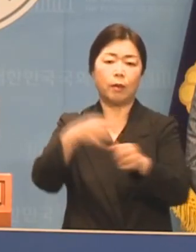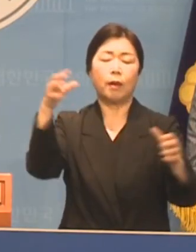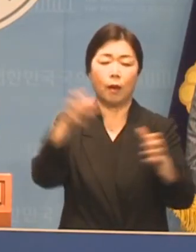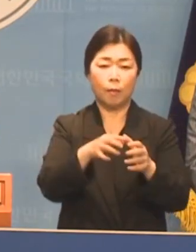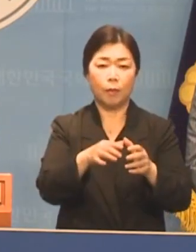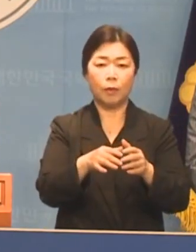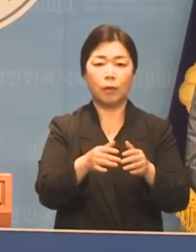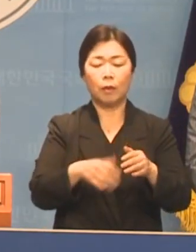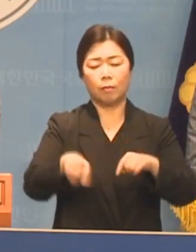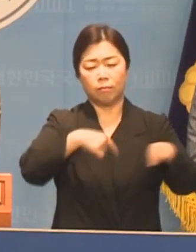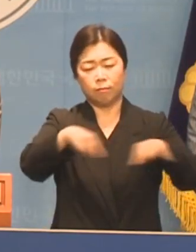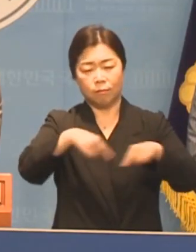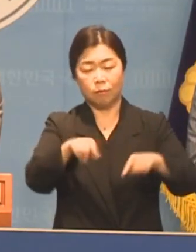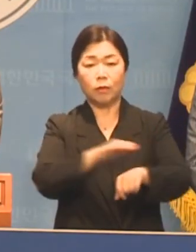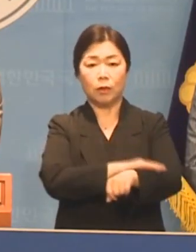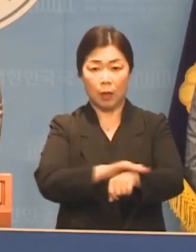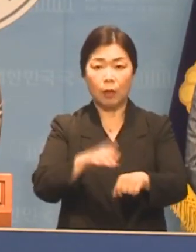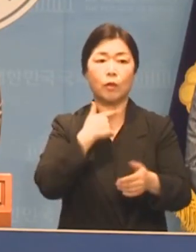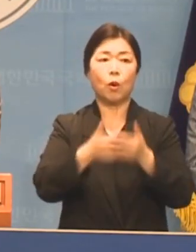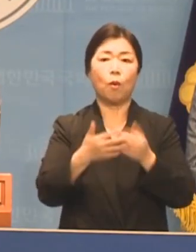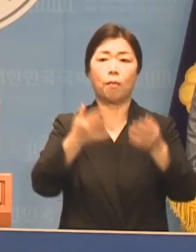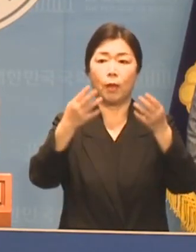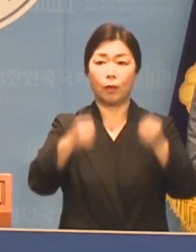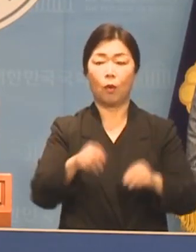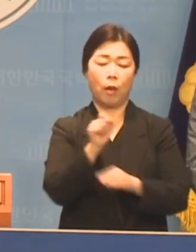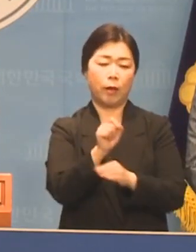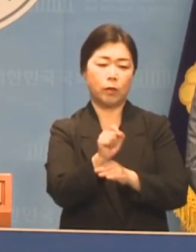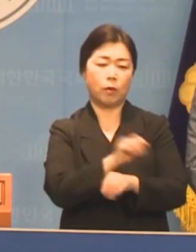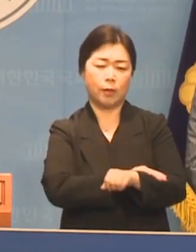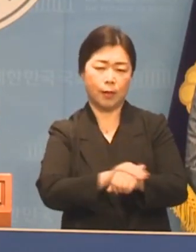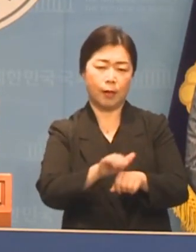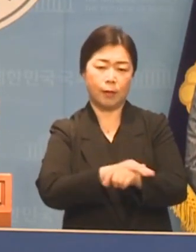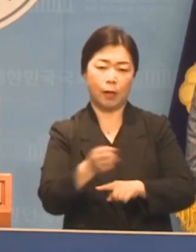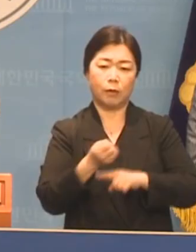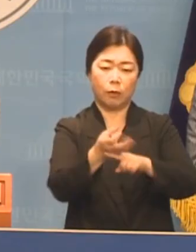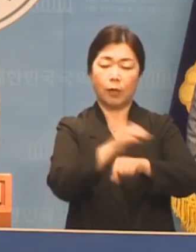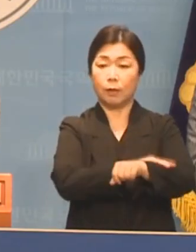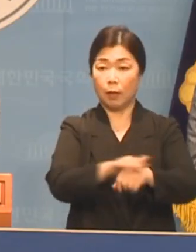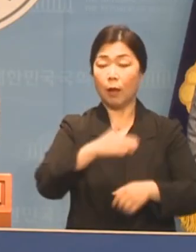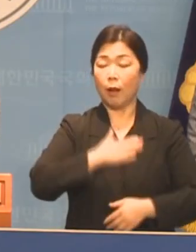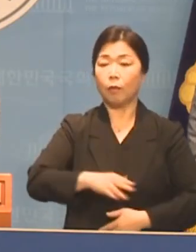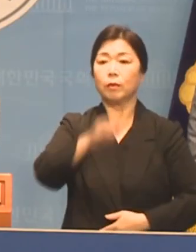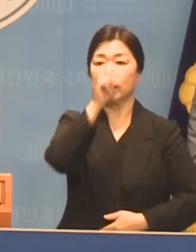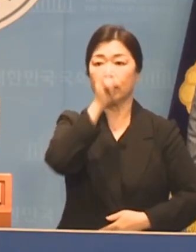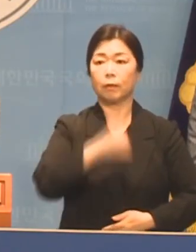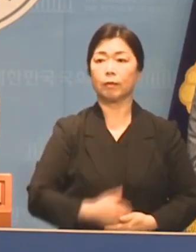통해서 누구보다도 행정의 전달 체계를 통해서